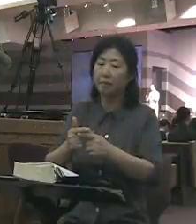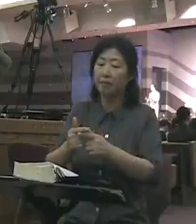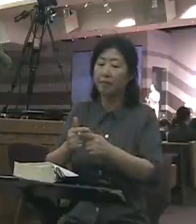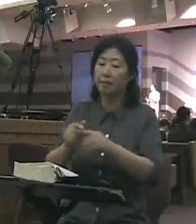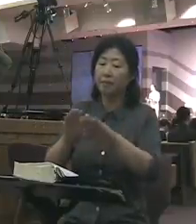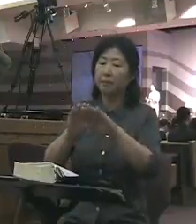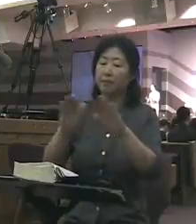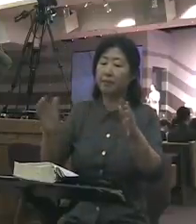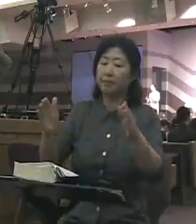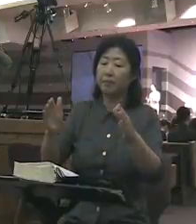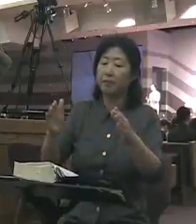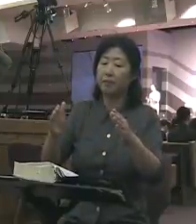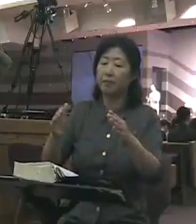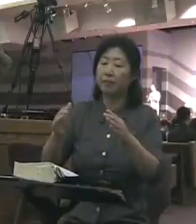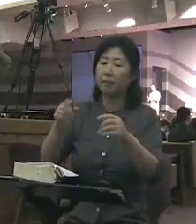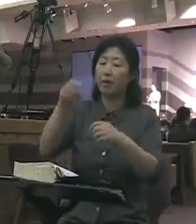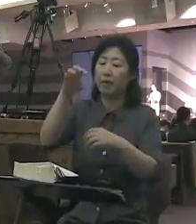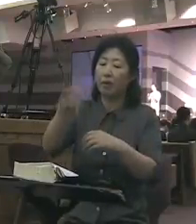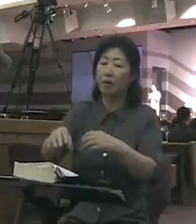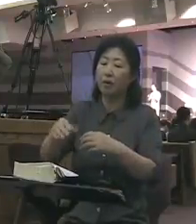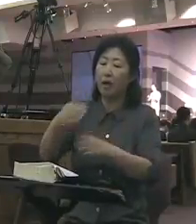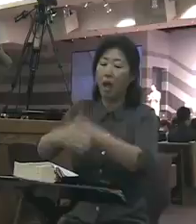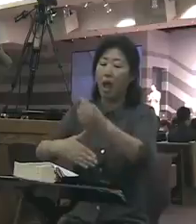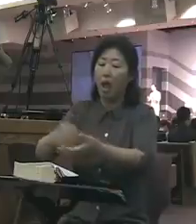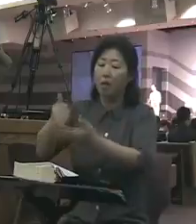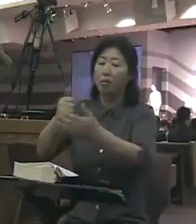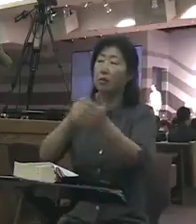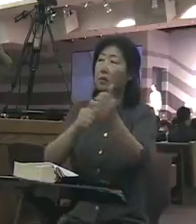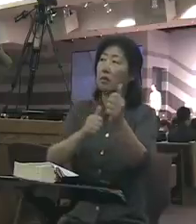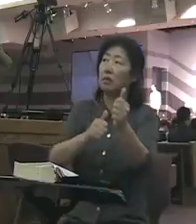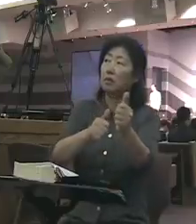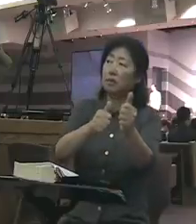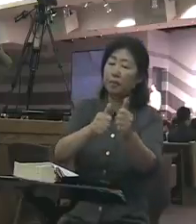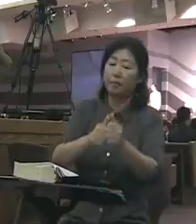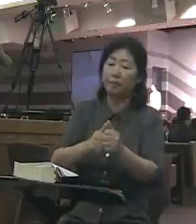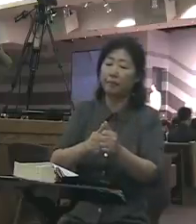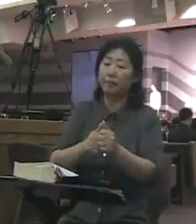하는가, 여기에 자신을 디파인 시켰기 때문입니다.